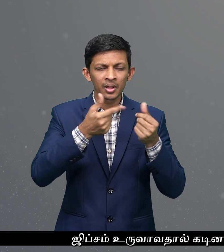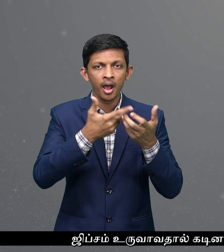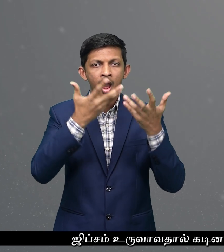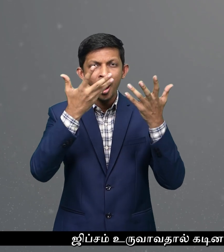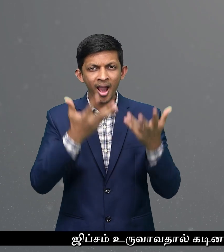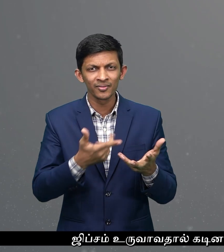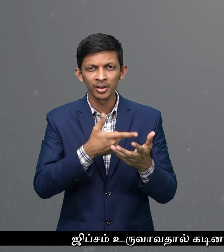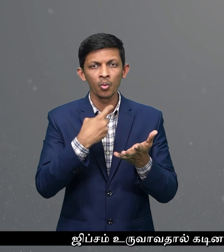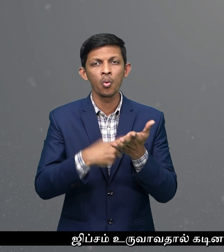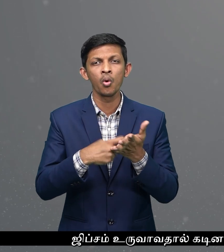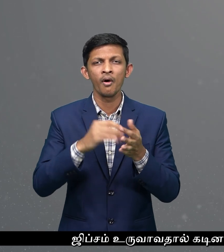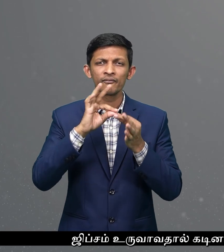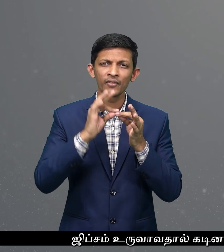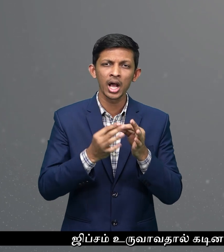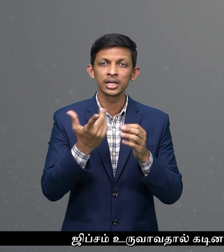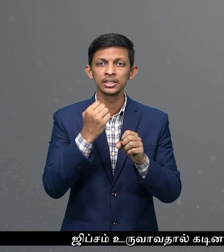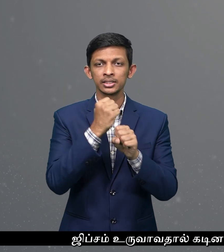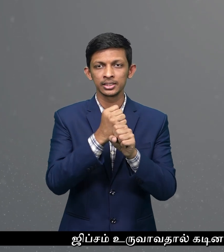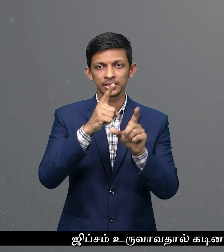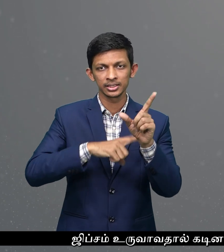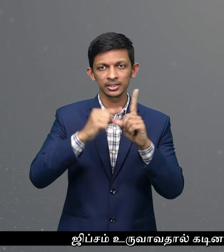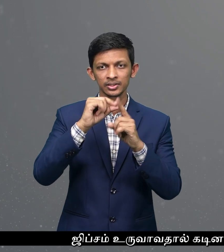கடினமான திடப்பொருள் அமைகிறது.